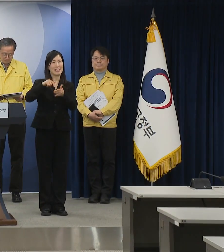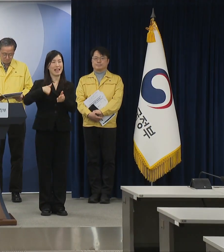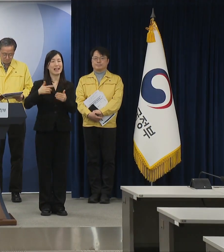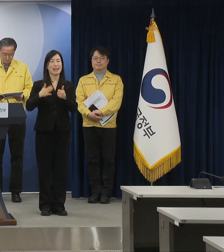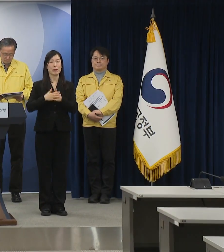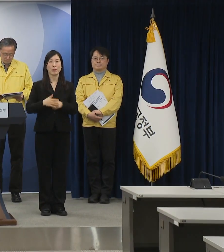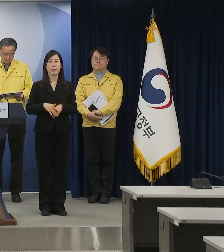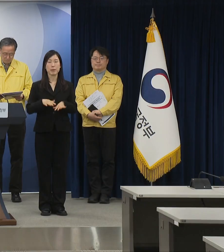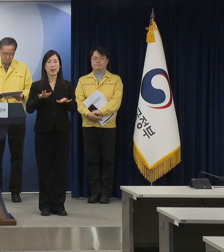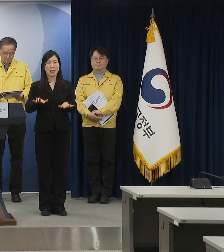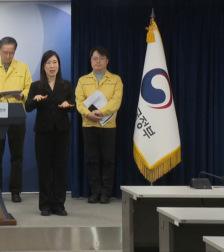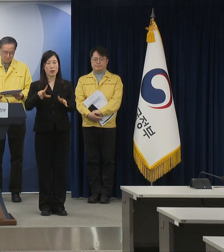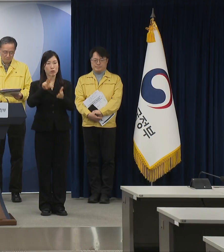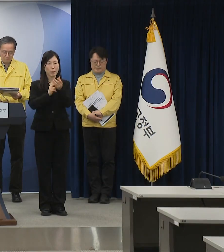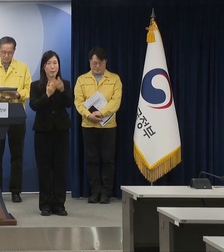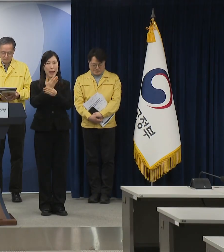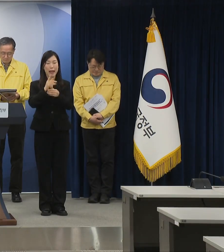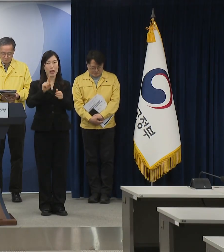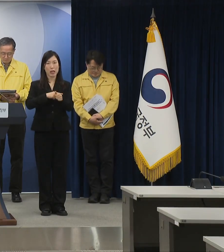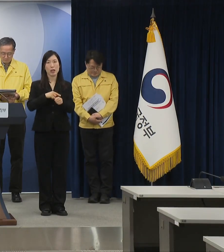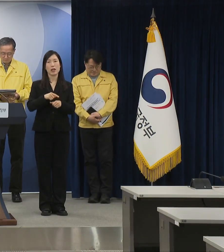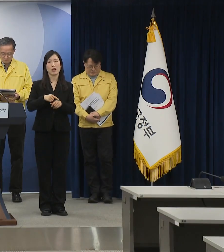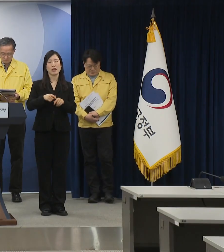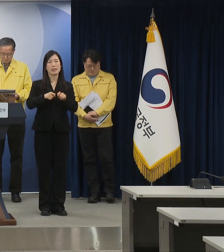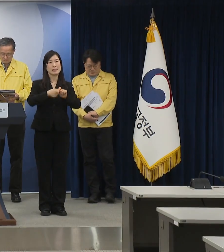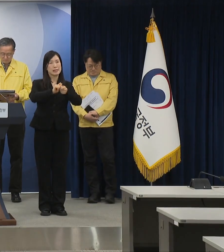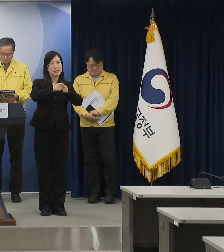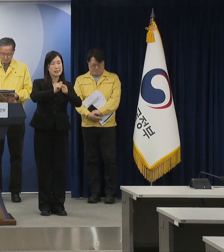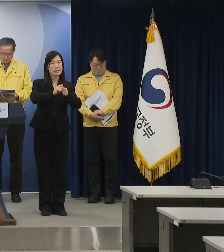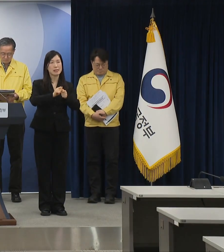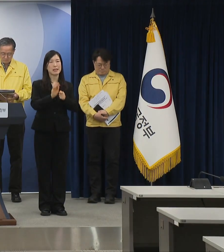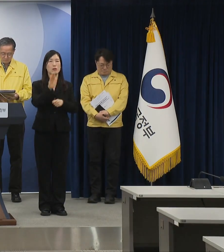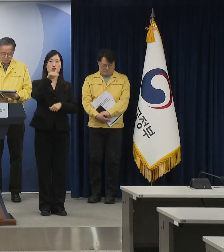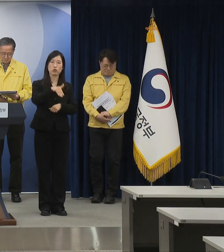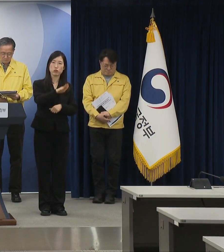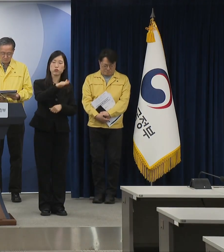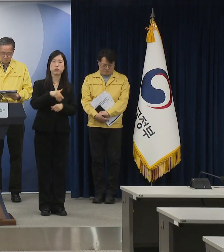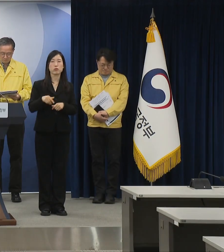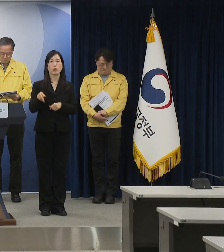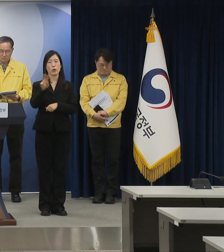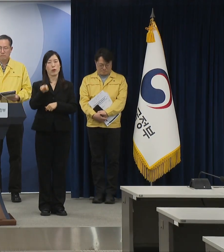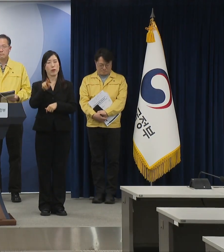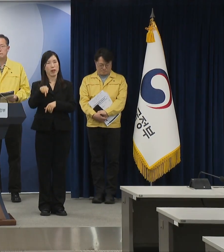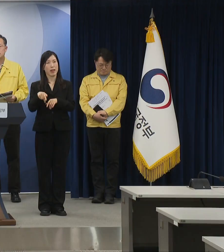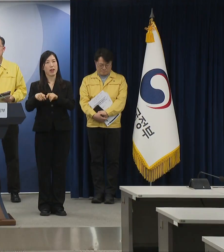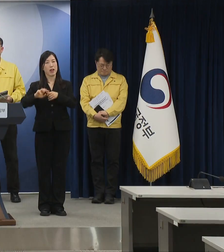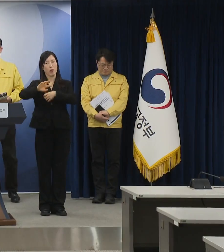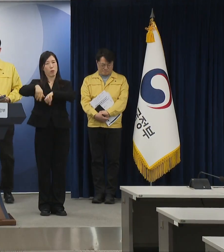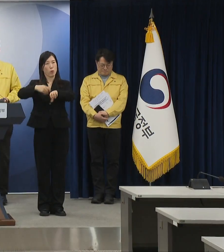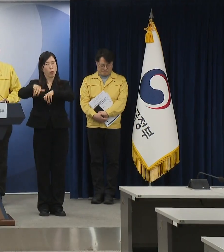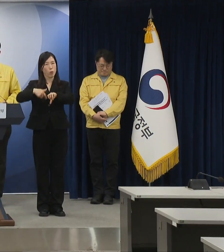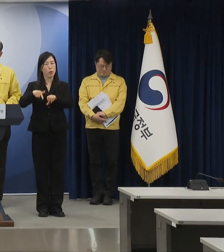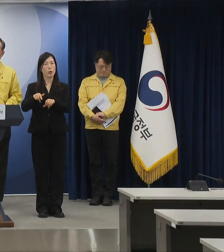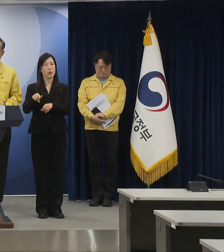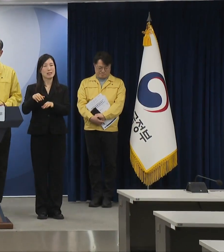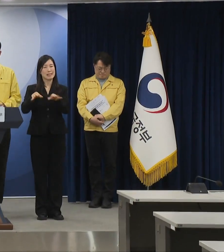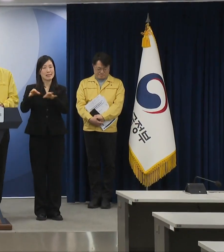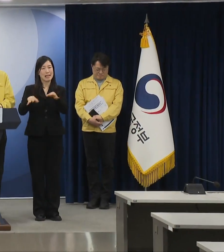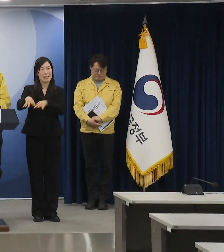이번 사태 증시랑 외환시장에 미칠 영향 어느 정도로 평가하고 계시는지 좀 정부 대응책도 궁금합니다.